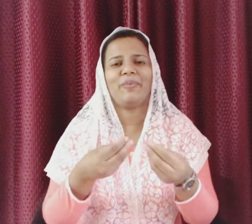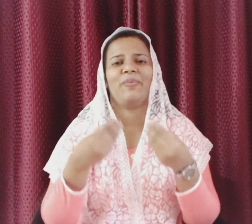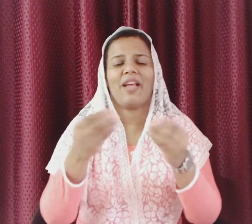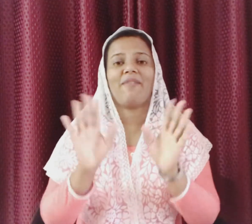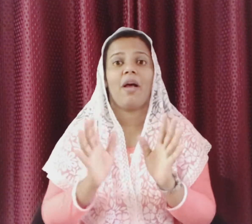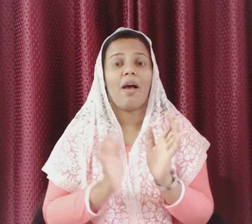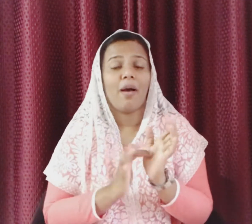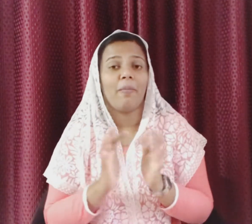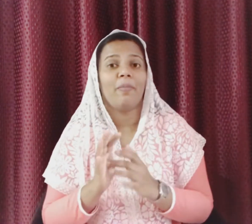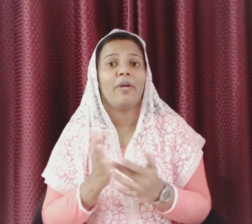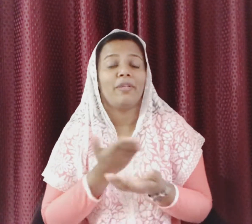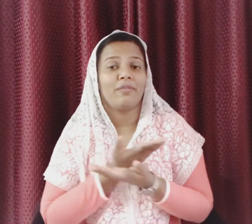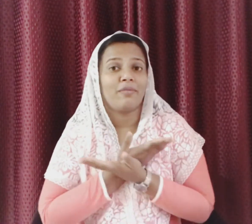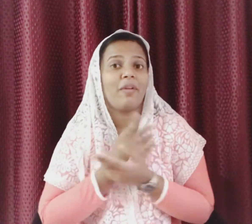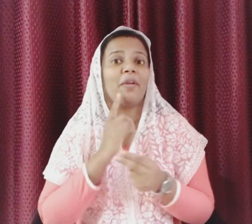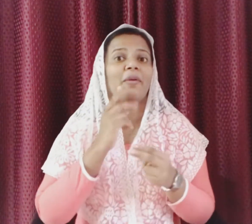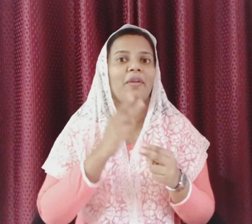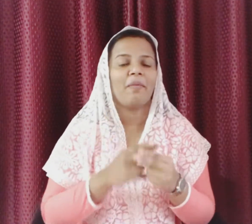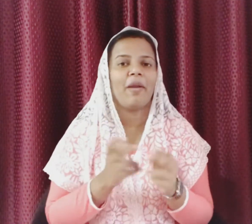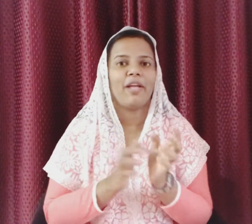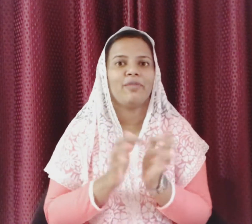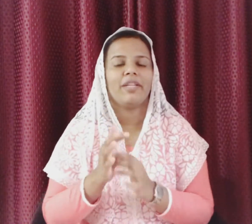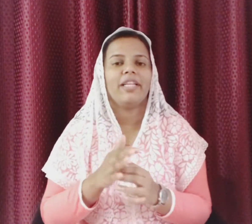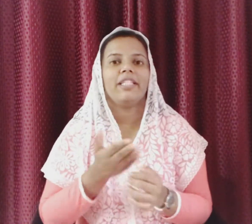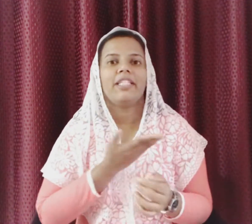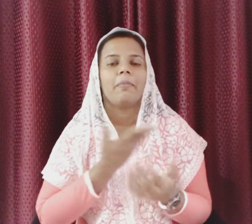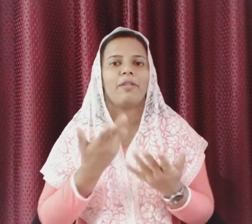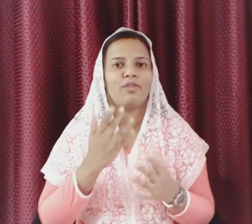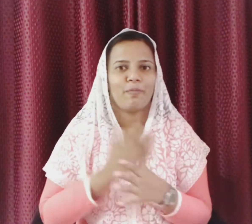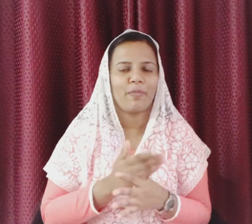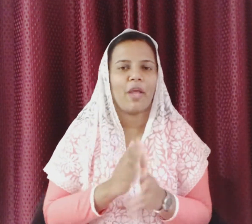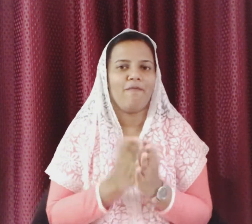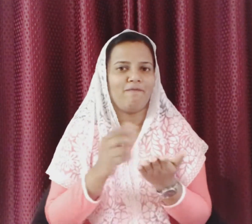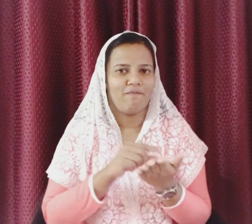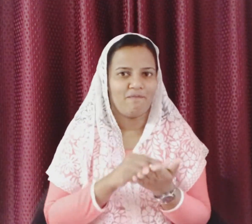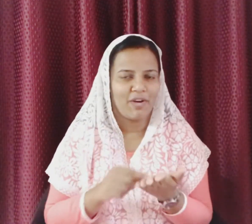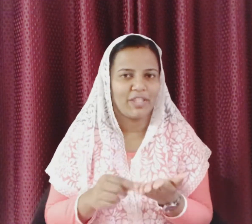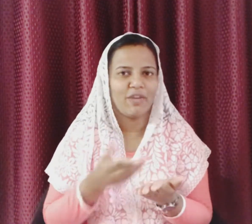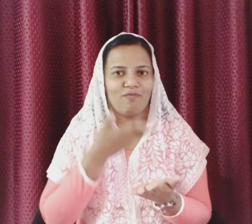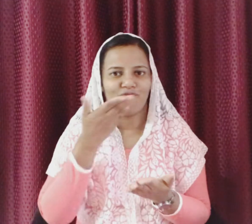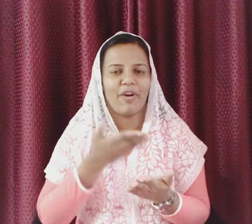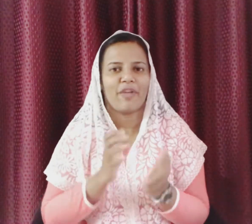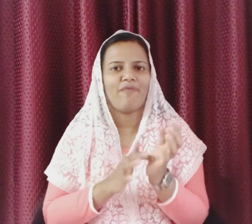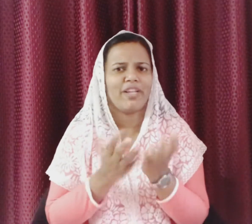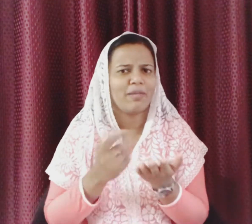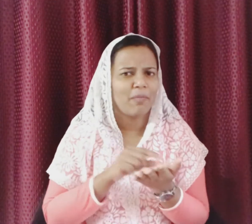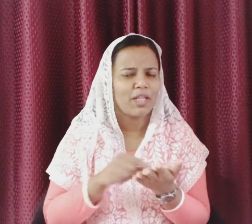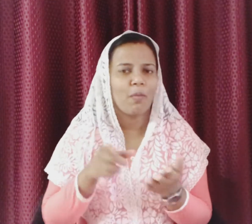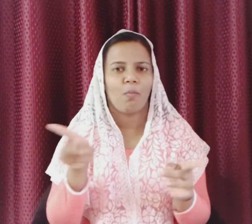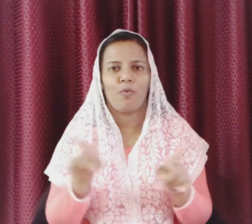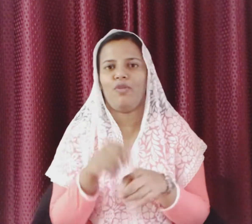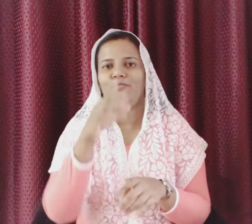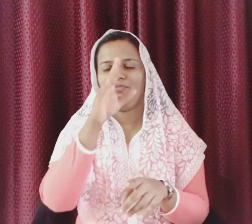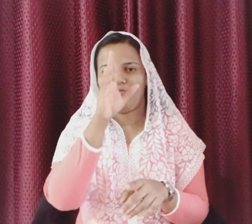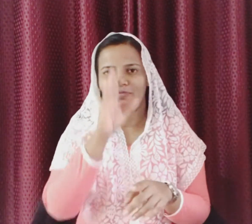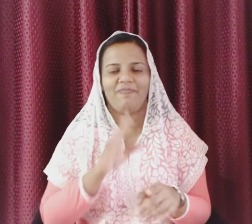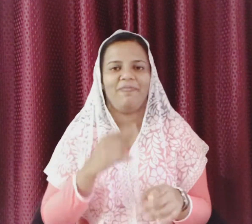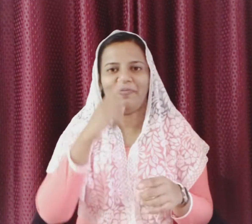സ്നേഹിക്കുമ്പോൾ, കർത്താവിൻ്റെ ഇഷ്ടം ചെയ്യാൻ തുടങ്ങും, വചനം വായിക്കാൻ തുടങ്ങും, വചനപ്രകാരം ജീവിക്കുവാൻ തുടങ്ങും. ആമേൻ. മറ്റുള്ളവരെ സ്നേഹിക്കാൻ